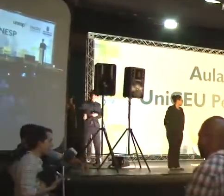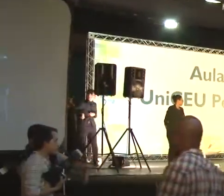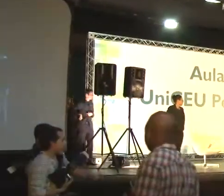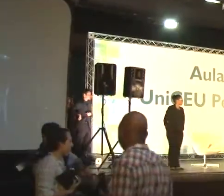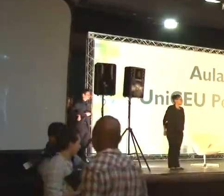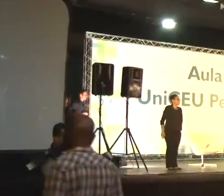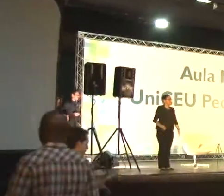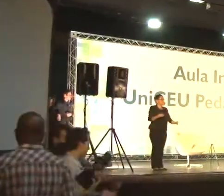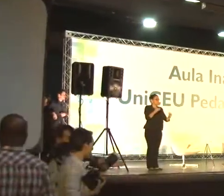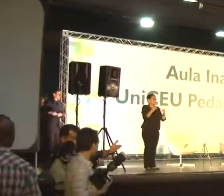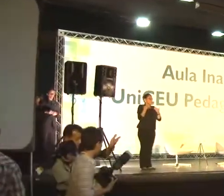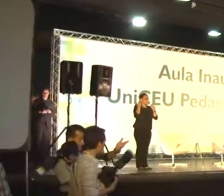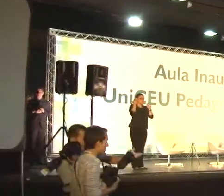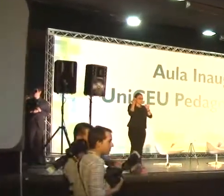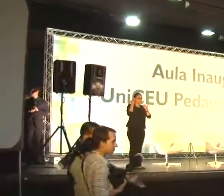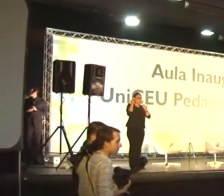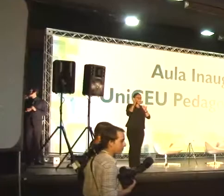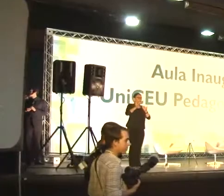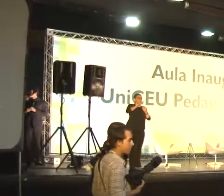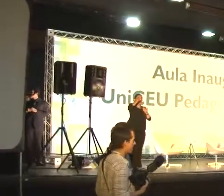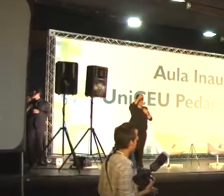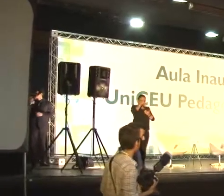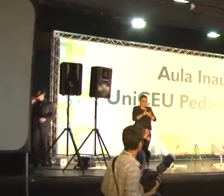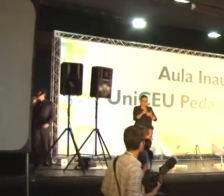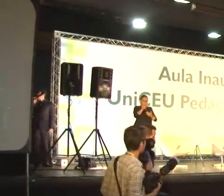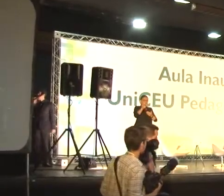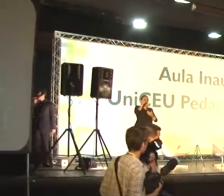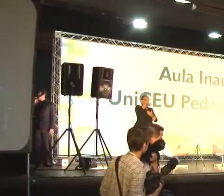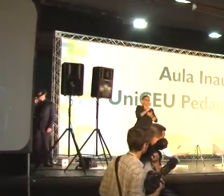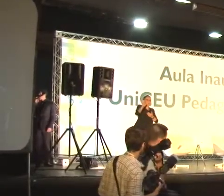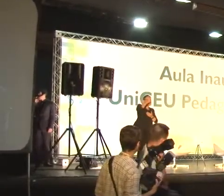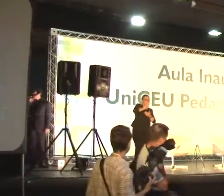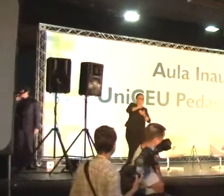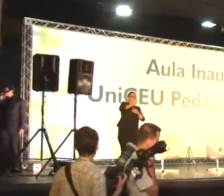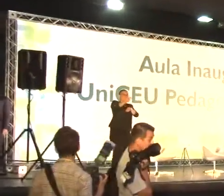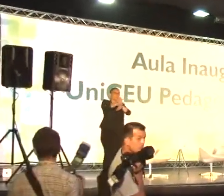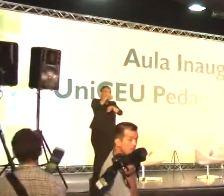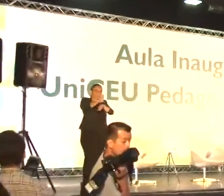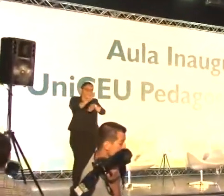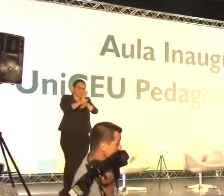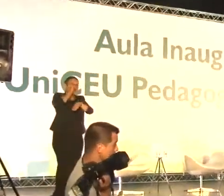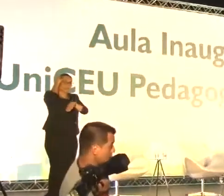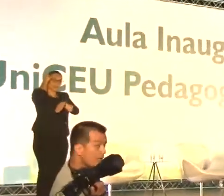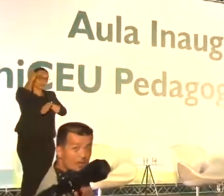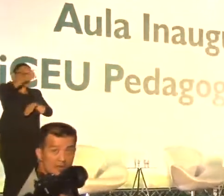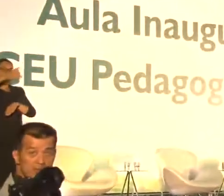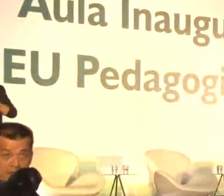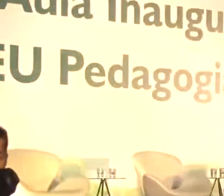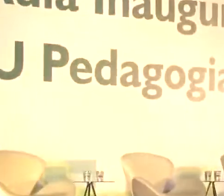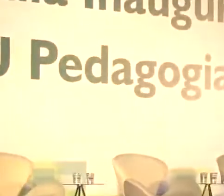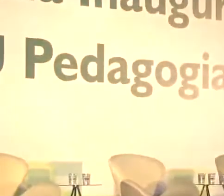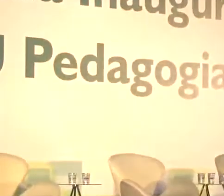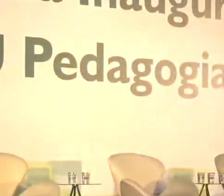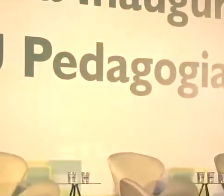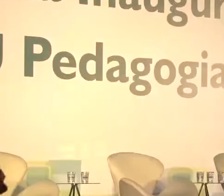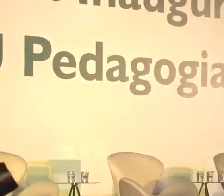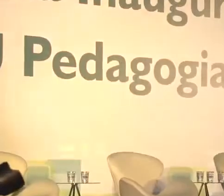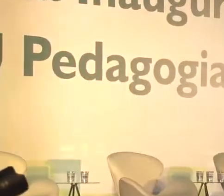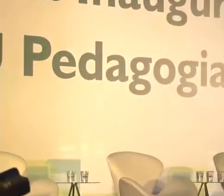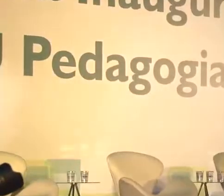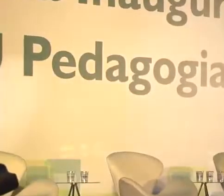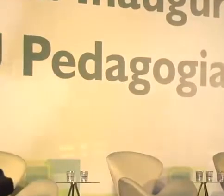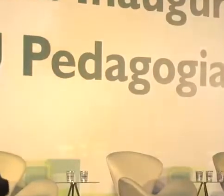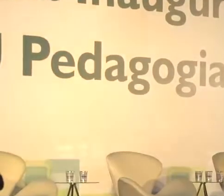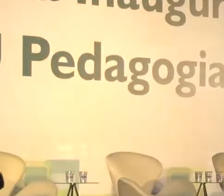O magnífico senhor reitor da Universidade Estadual Paulista, Júlio de Mesquita Filho, Unesp, Júlio